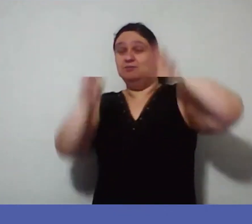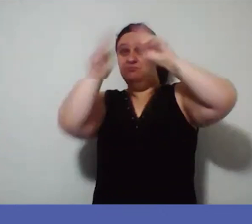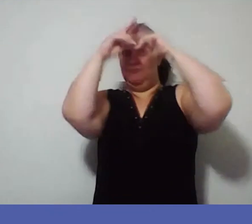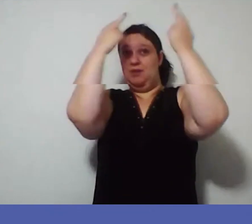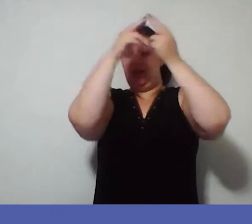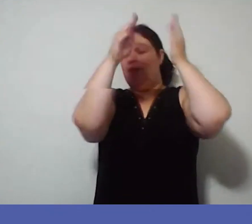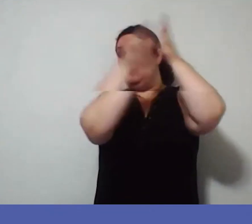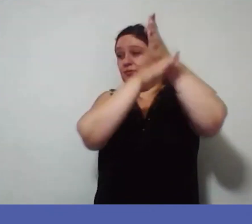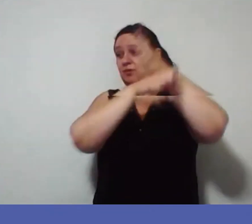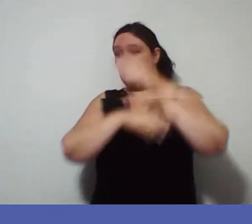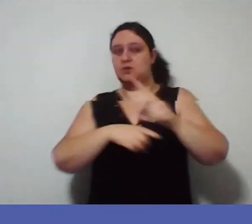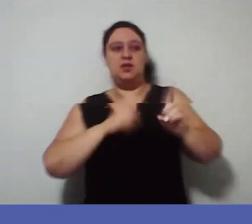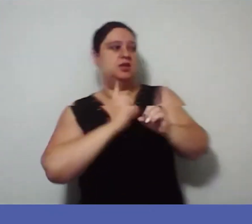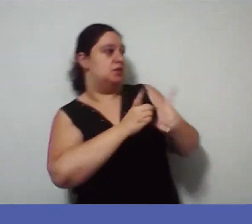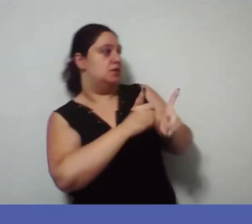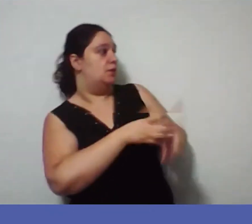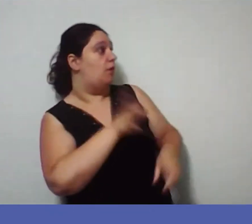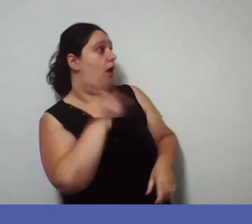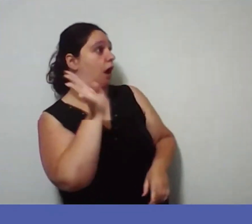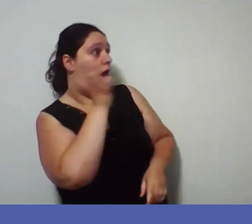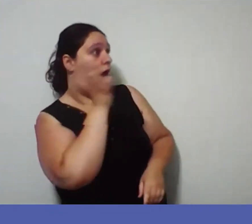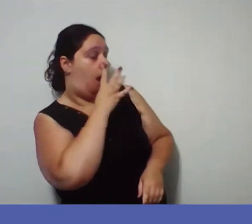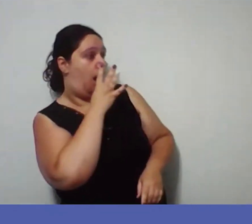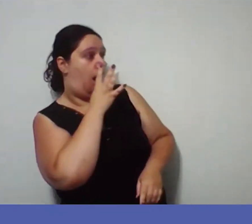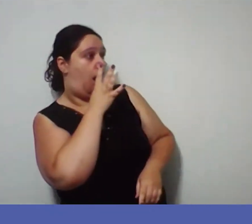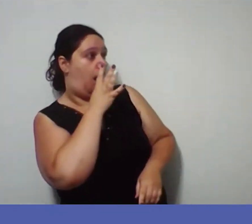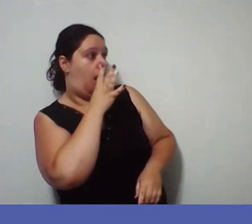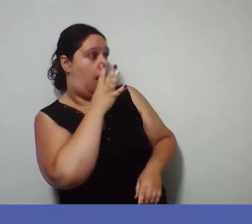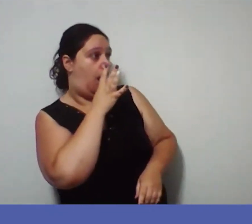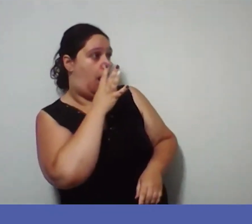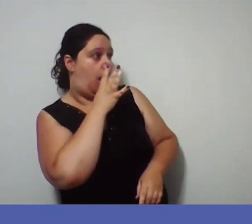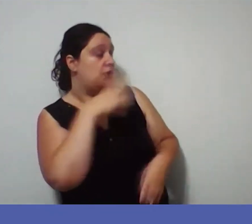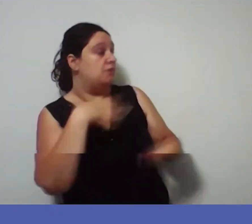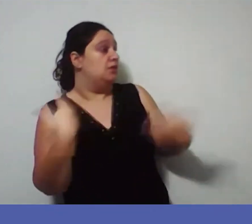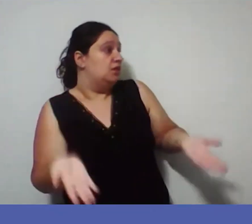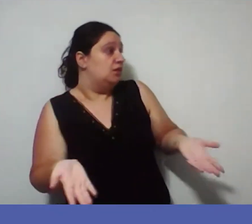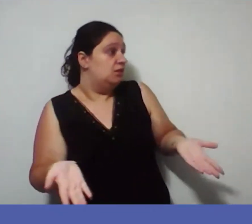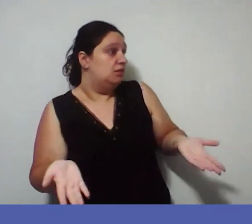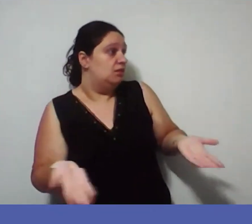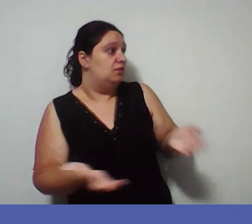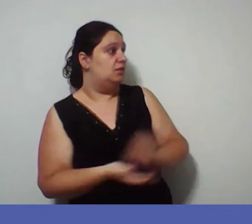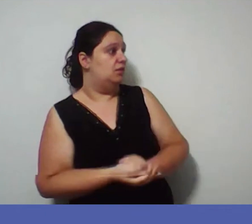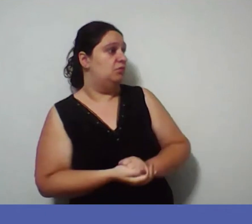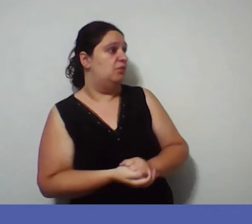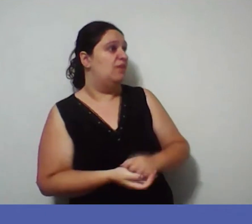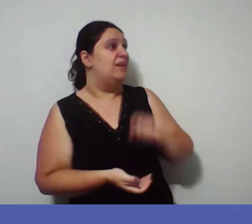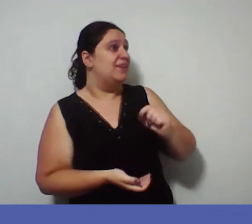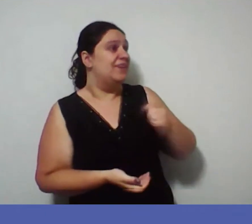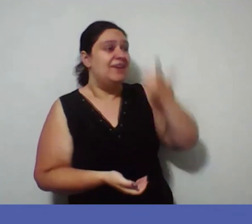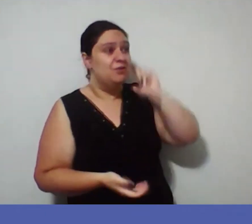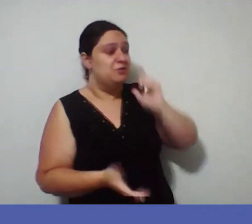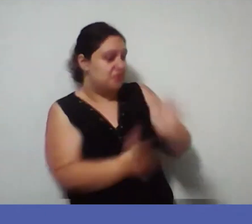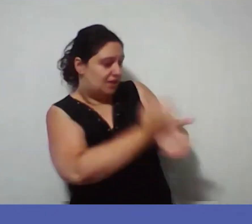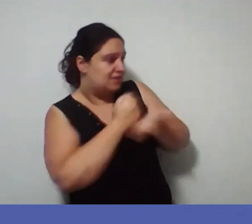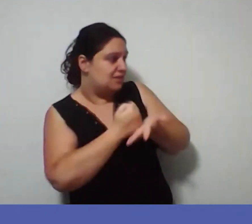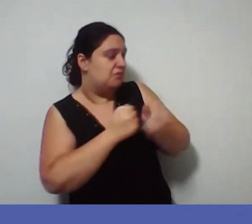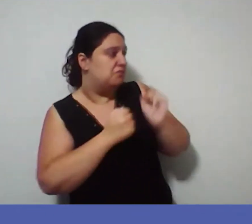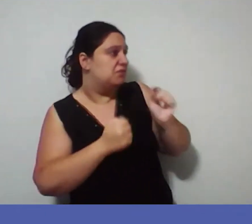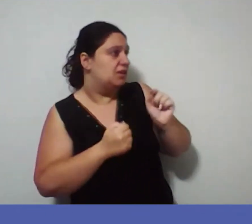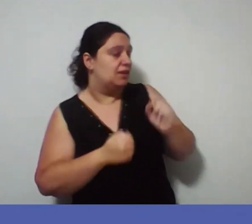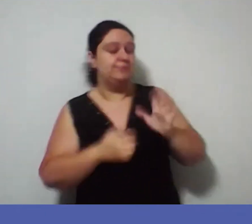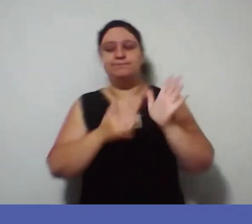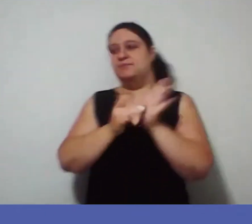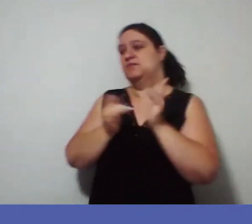grandemente maravilhados e disseram: sendo assim, quem pode ser salvo? Jesus, fitando neles o